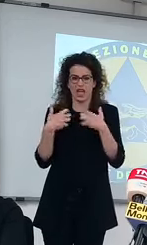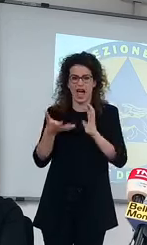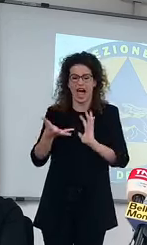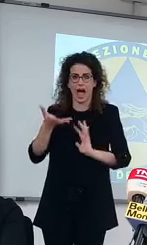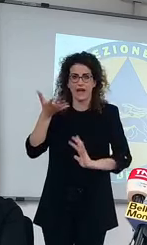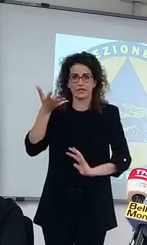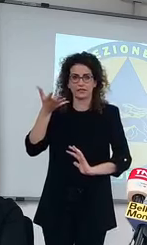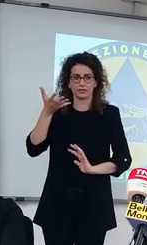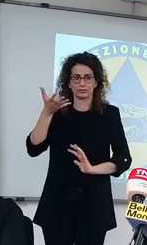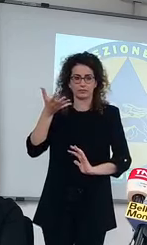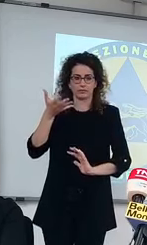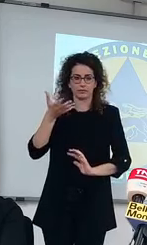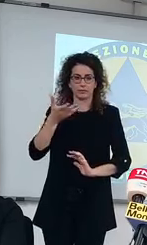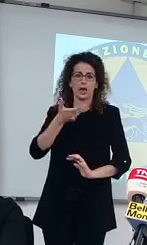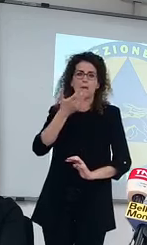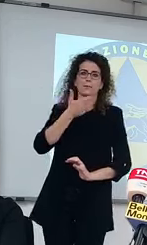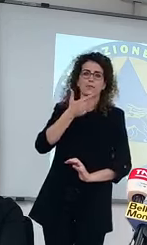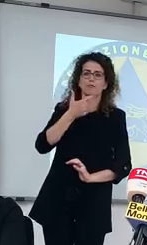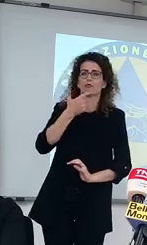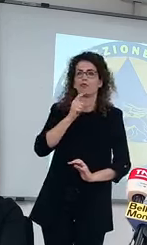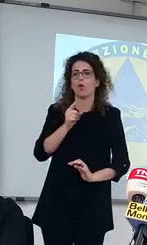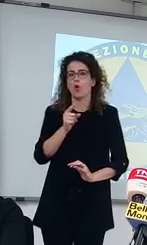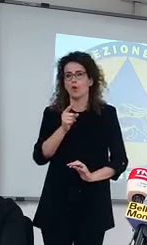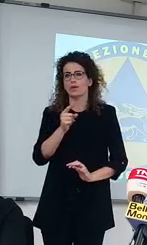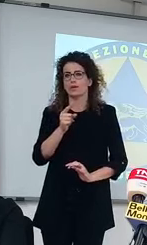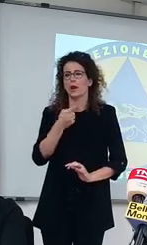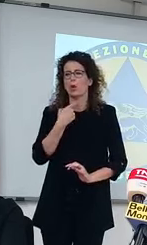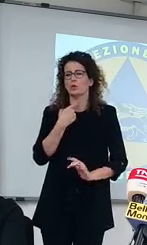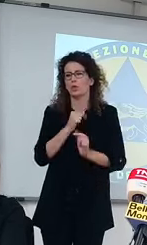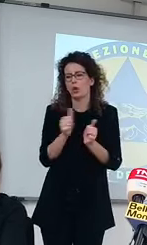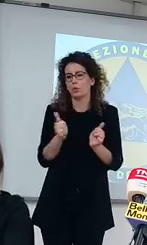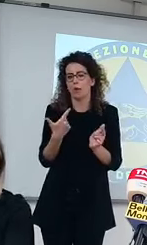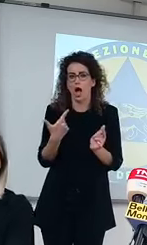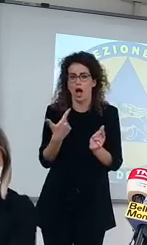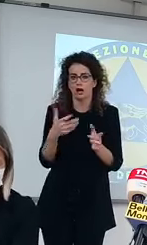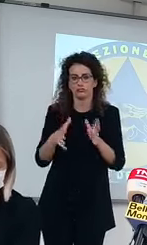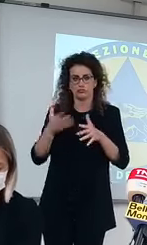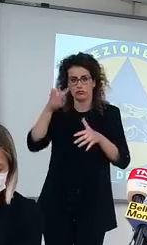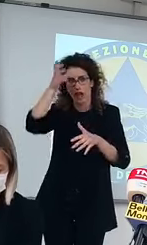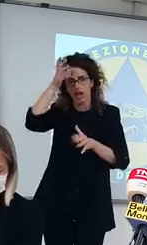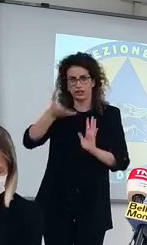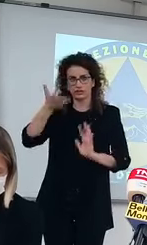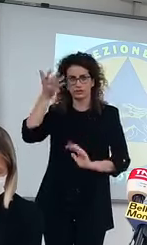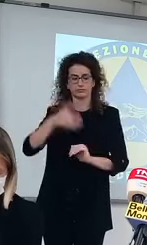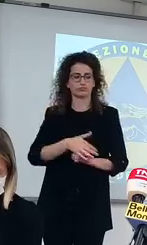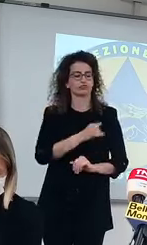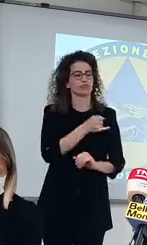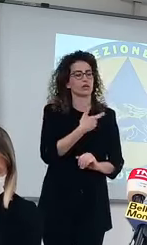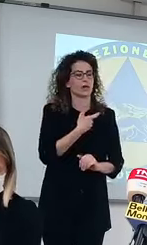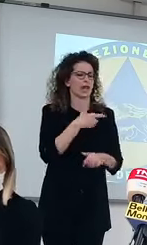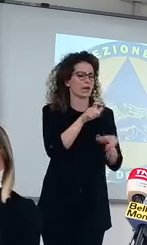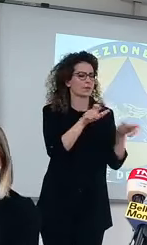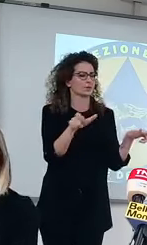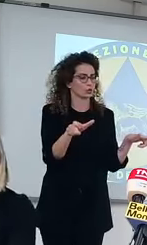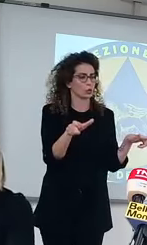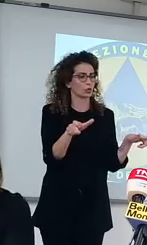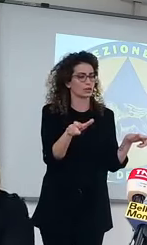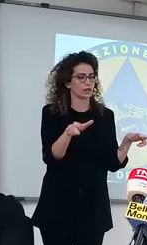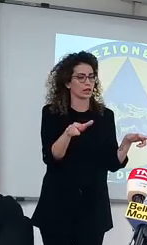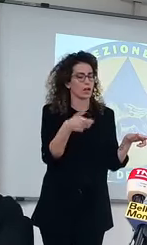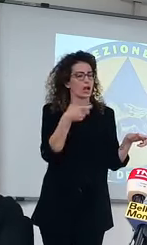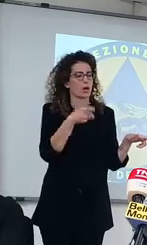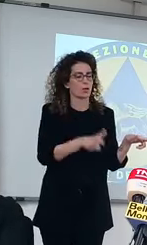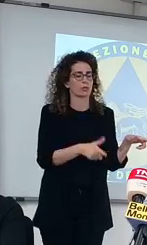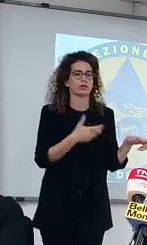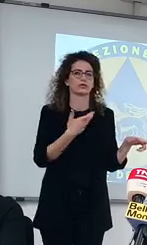Ci piacciono o non ci piacciono? Sì, dice... però lei deve mettere, insomma, anche dalla parte delle persone, perché ad un